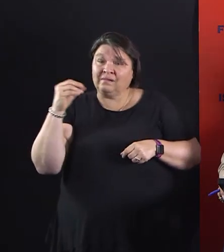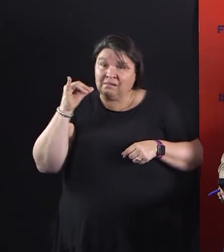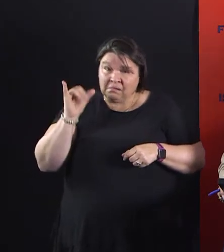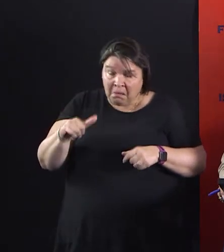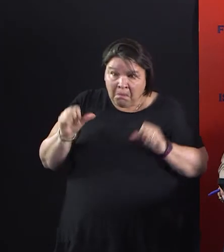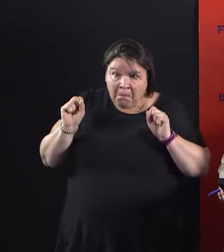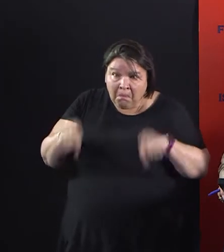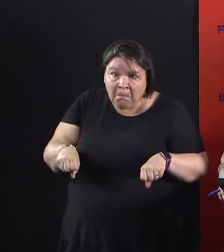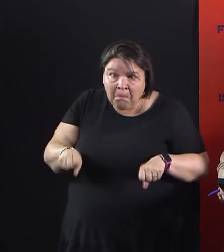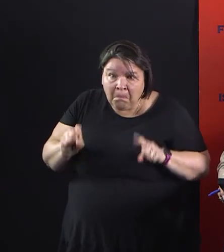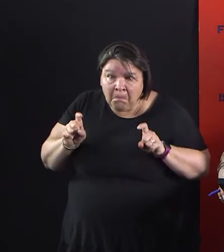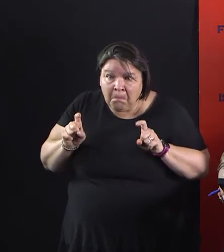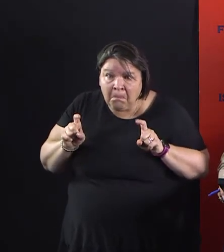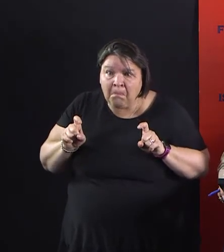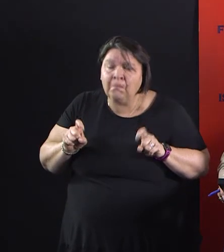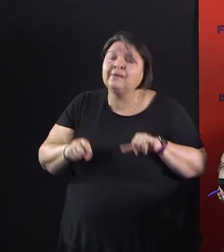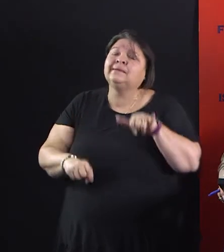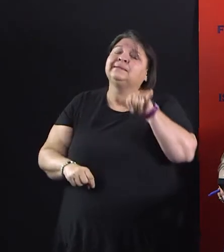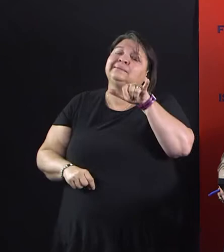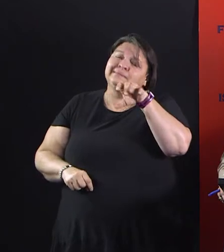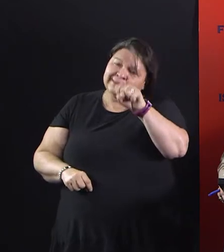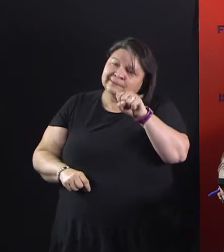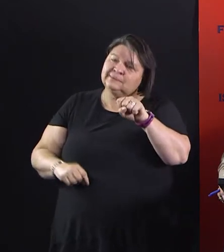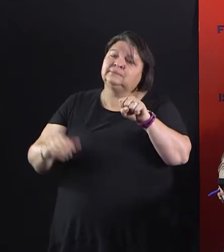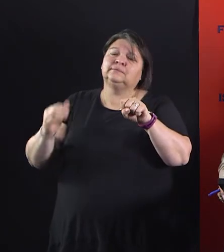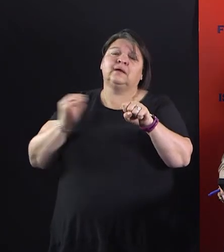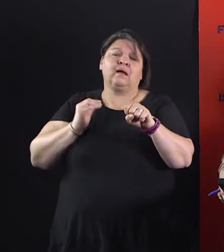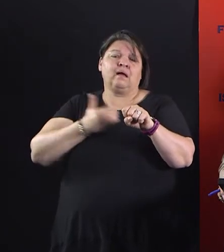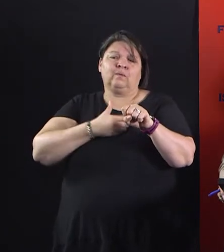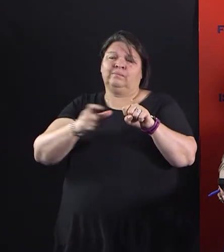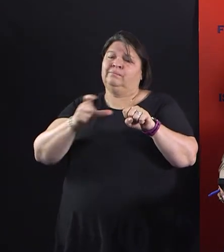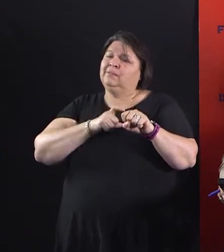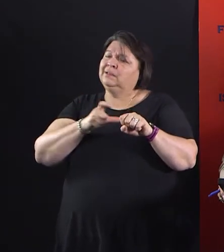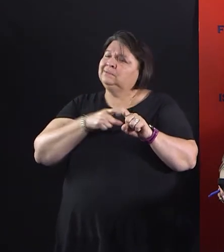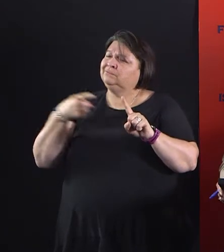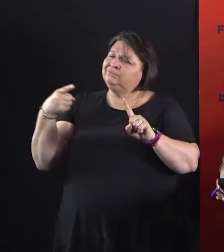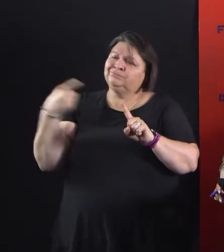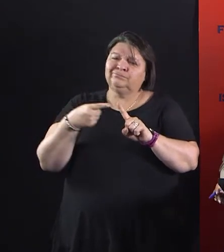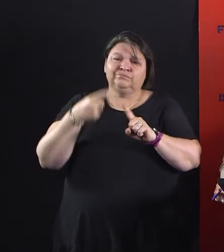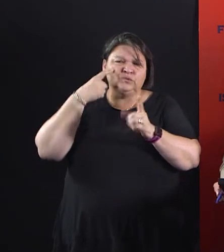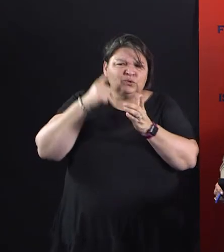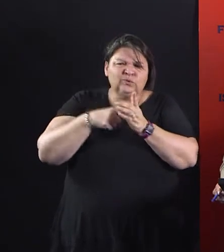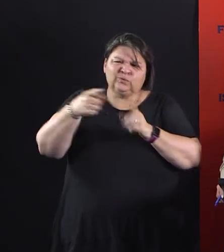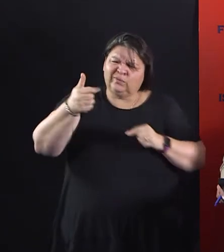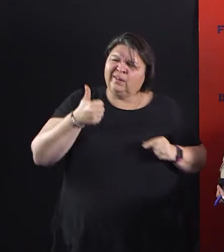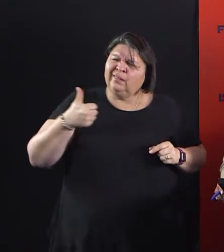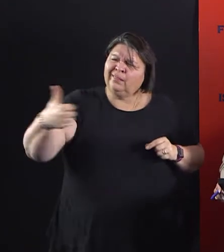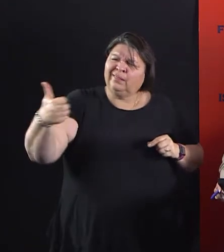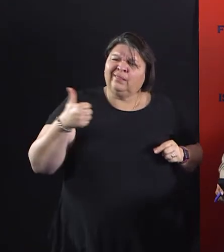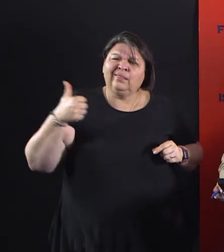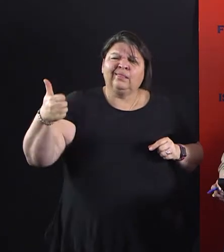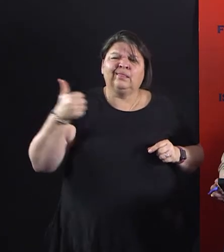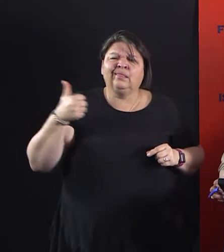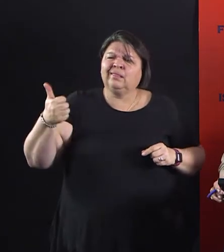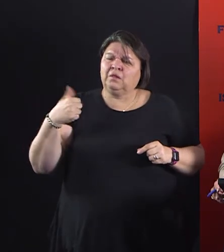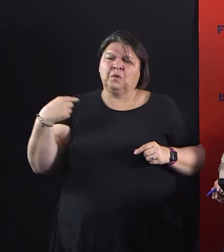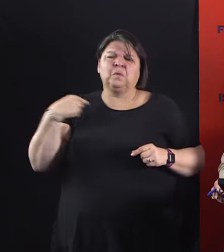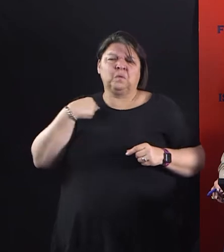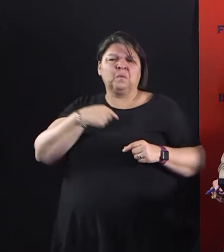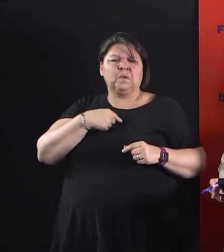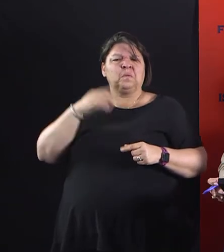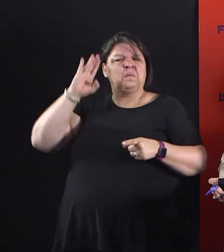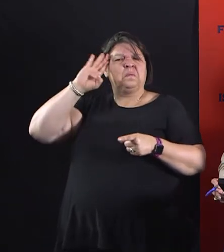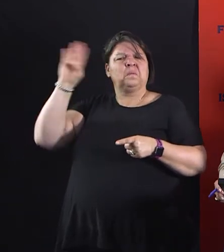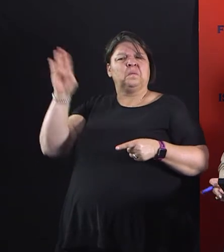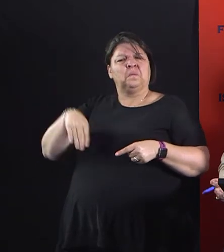police department is not going to pull you over for going back and forth. They assume that you're complying with the roads, with the rules, and you're on the